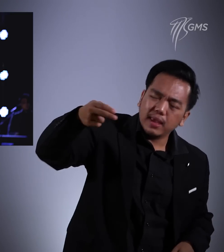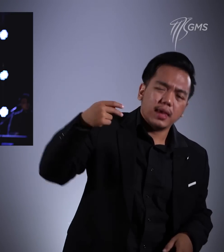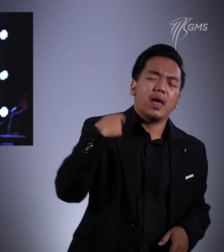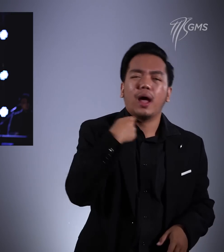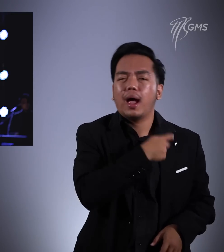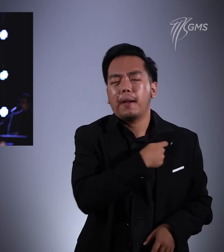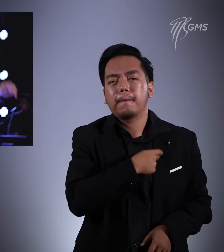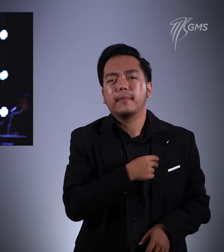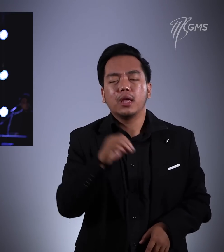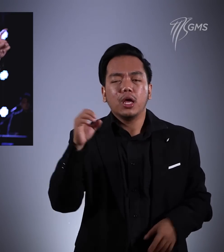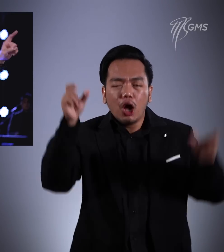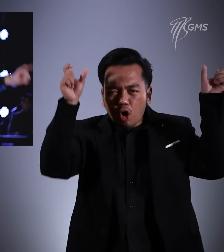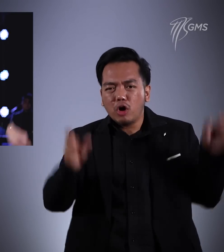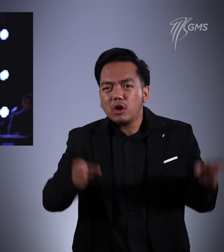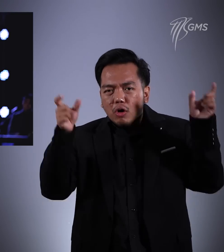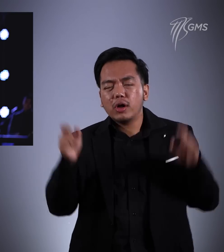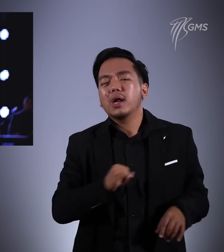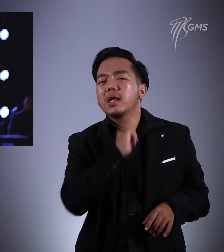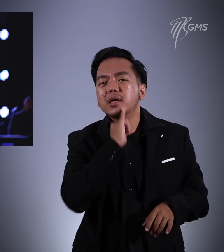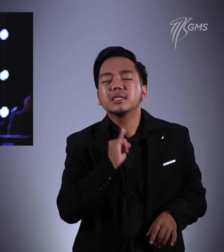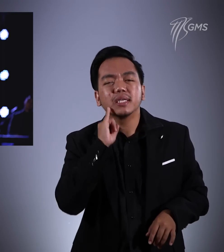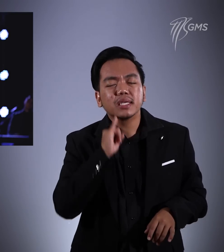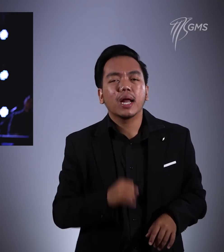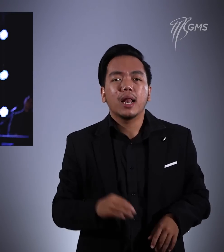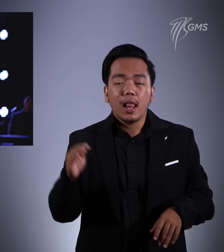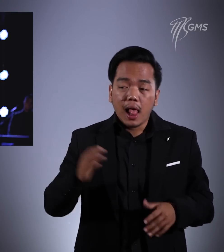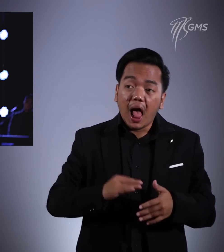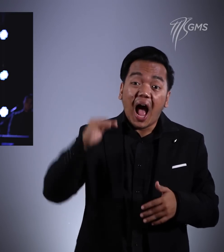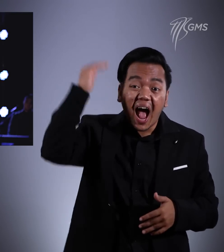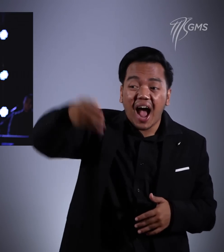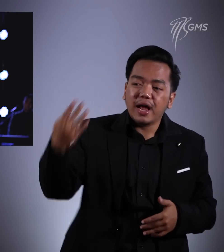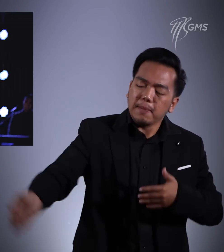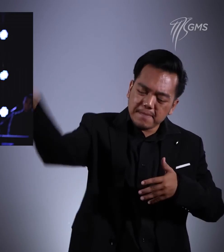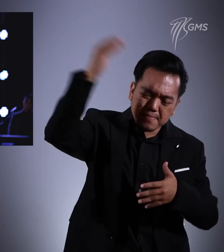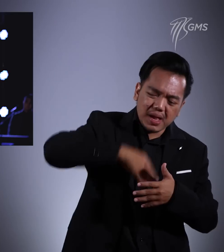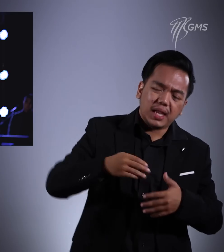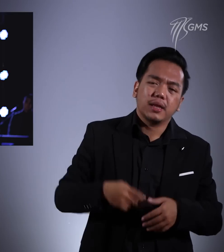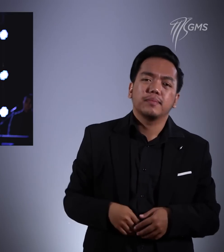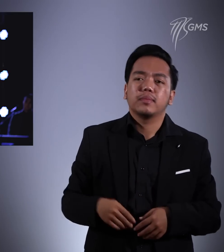jajahan 70 tahun ini, kami akan kembali ke satu bukit. Bukit Sion namanya Yerusalem, yang